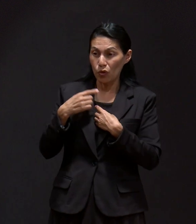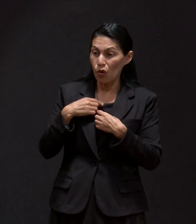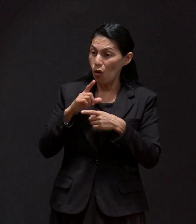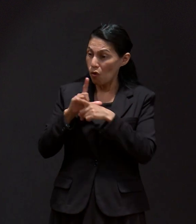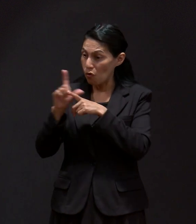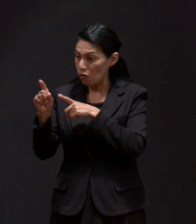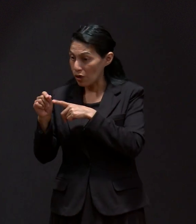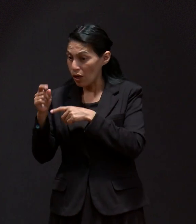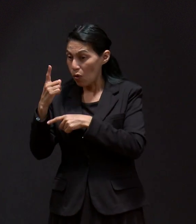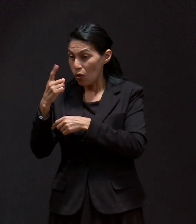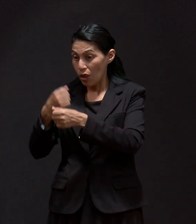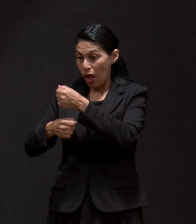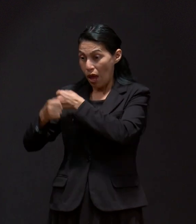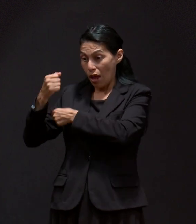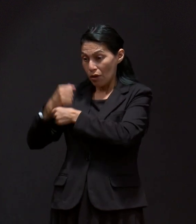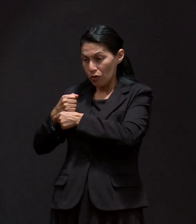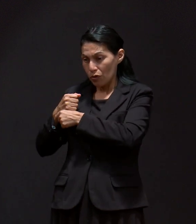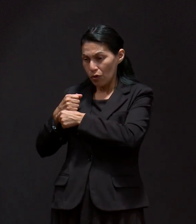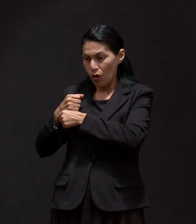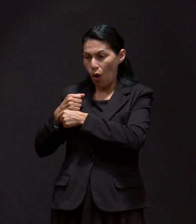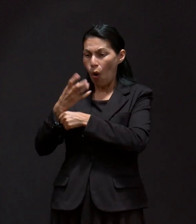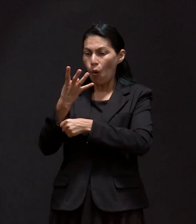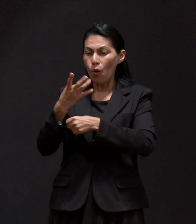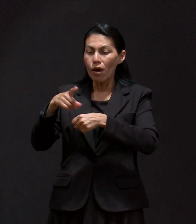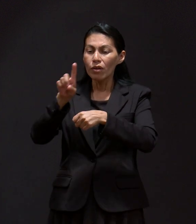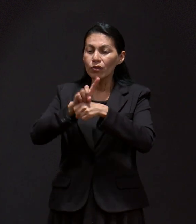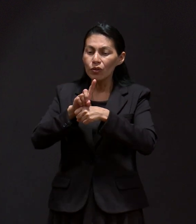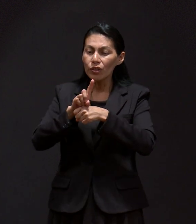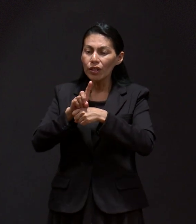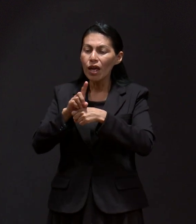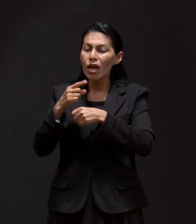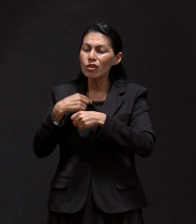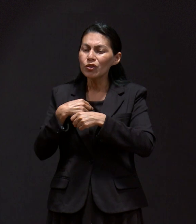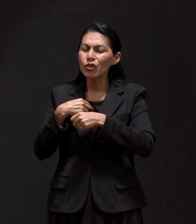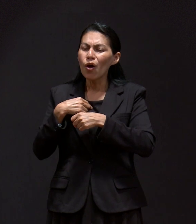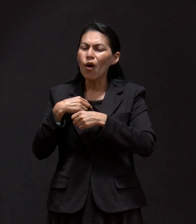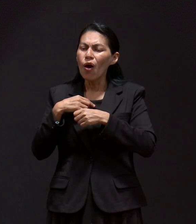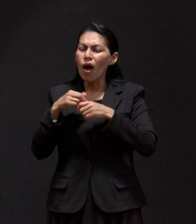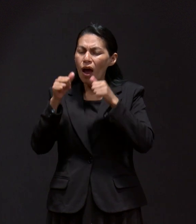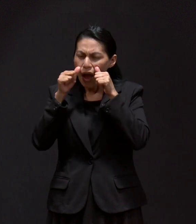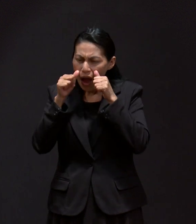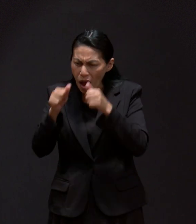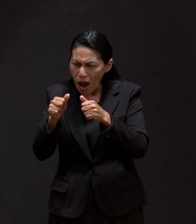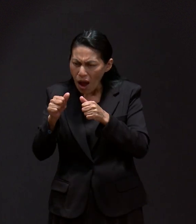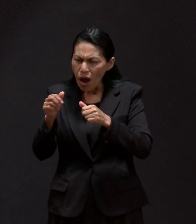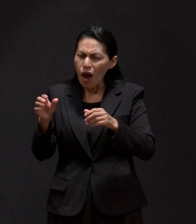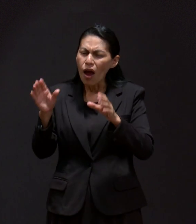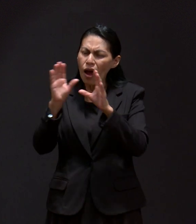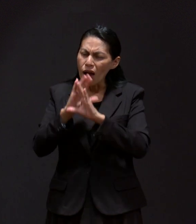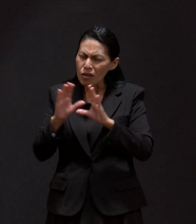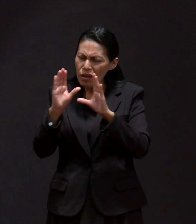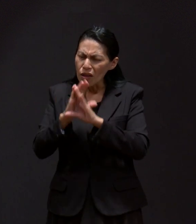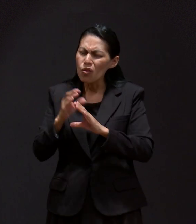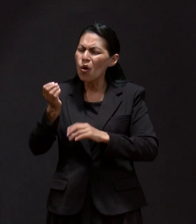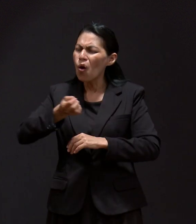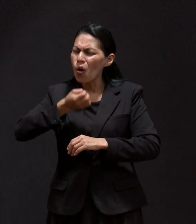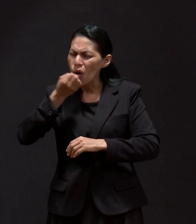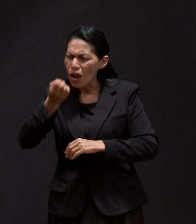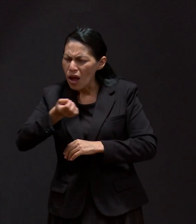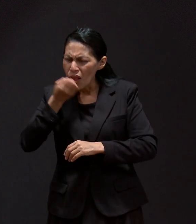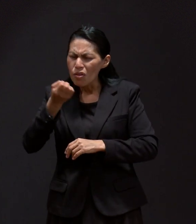estuve los últimos cuatro días de su vida con ella abrazando la escuchando la